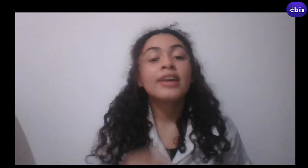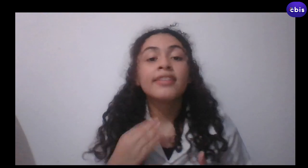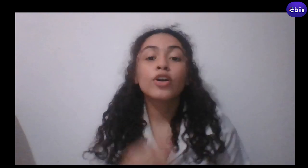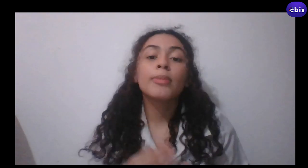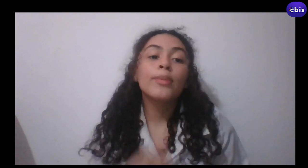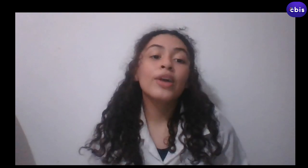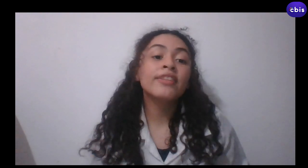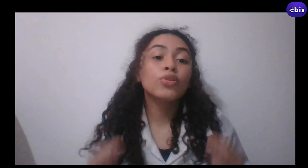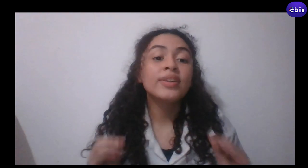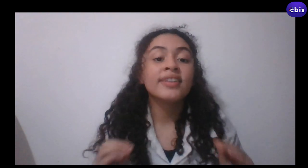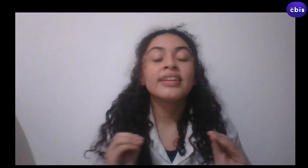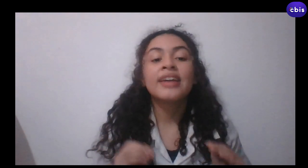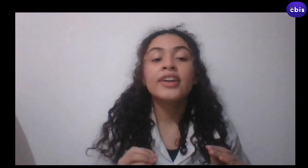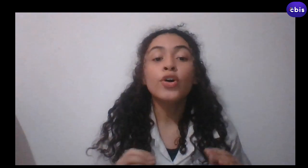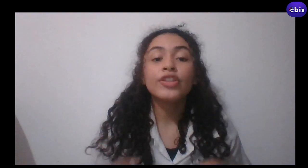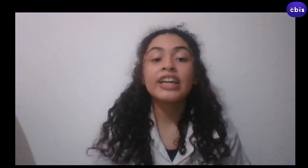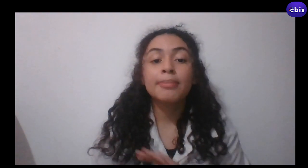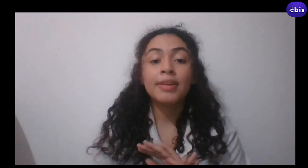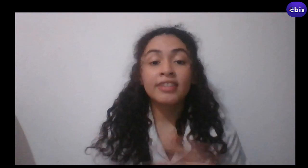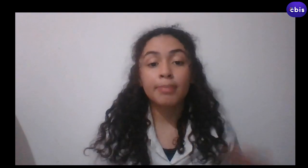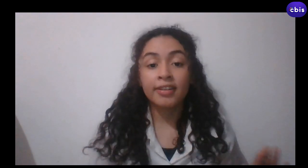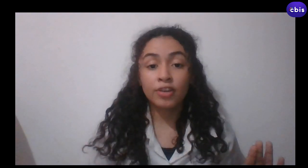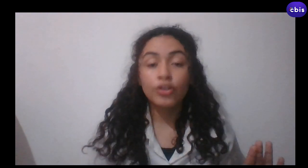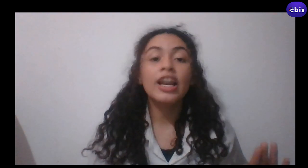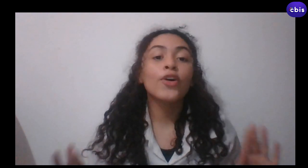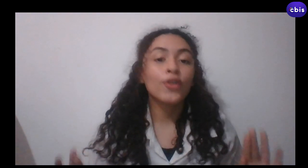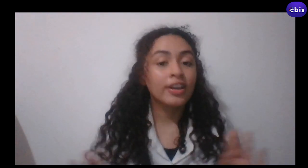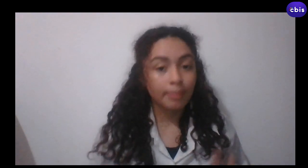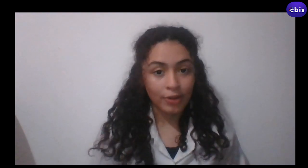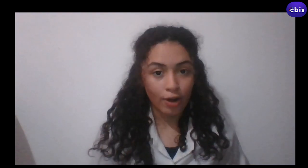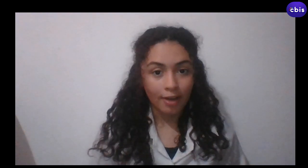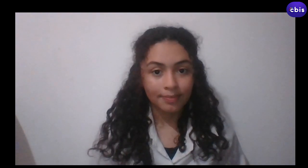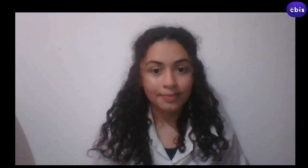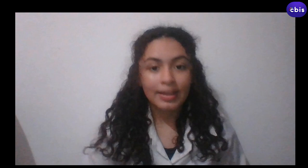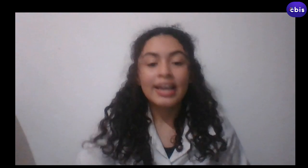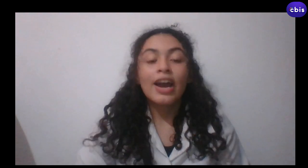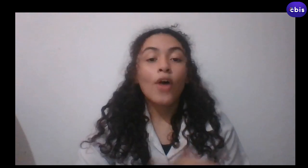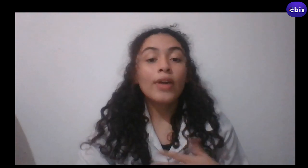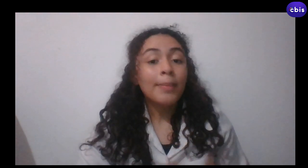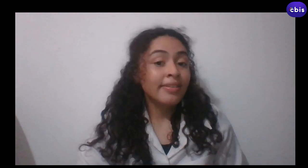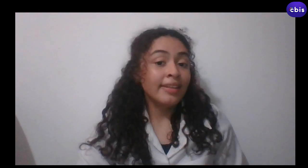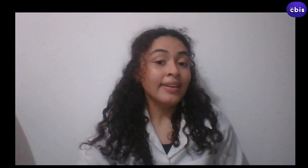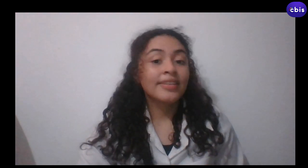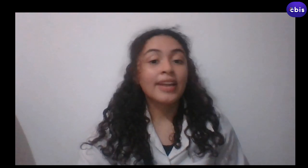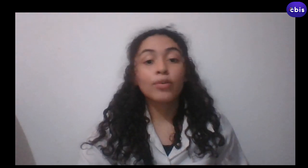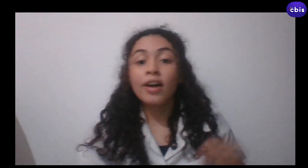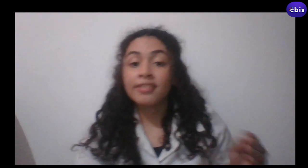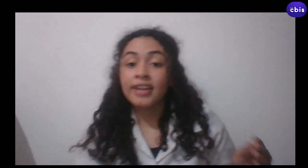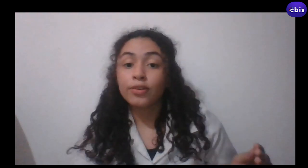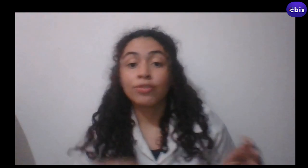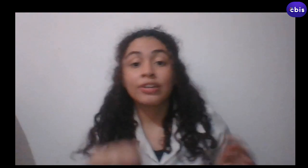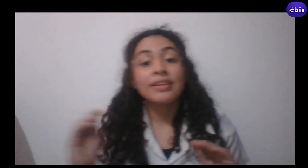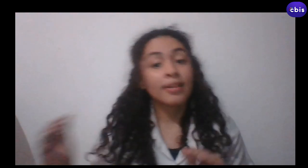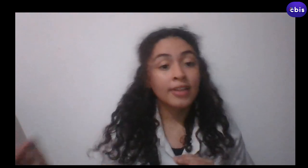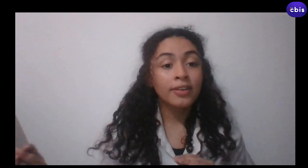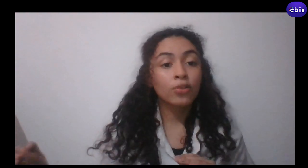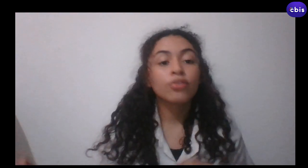se conmemora su Bicentenario de Emancipación de la Corona Española. Obviamente, entre algunos aciertos y desaciertos,